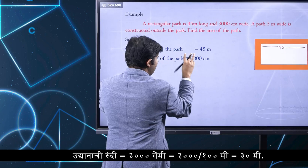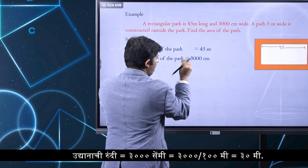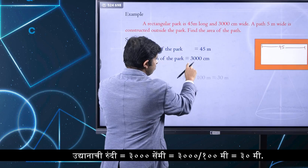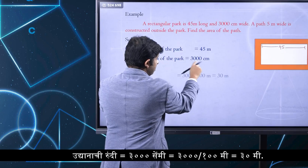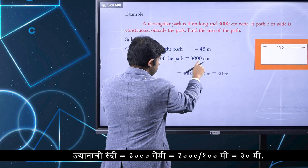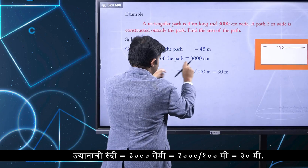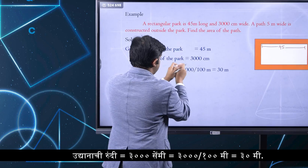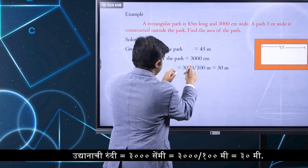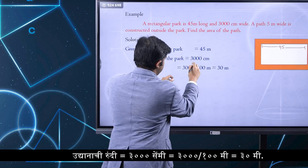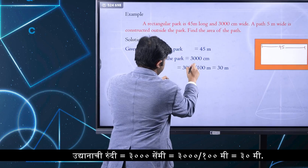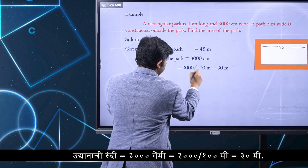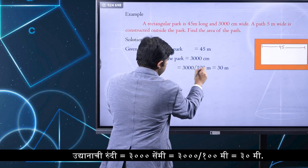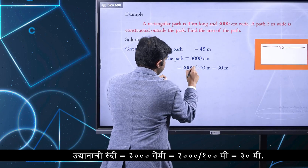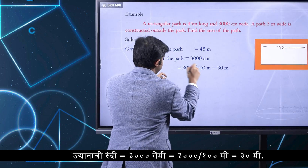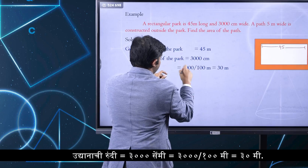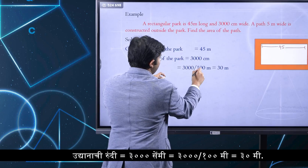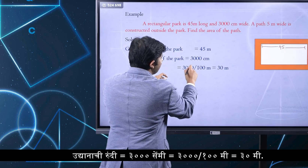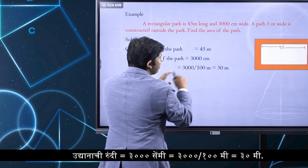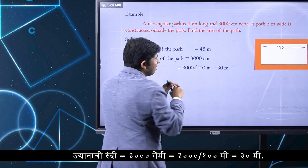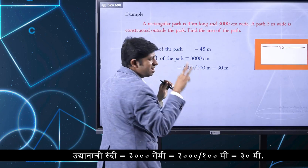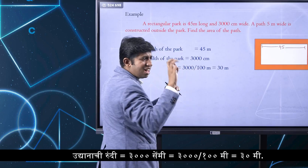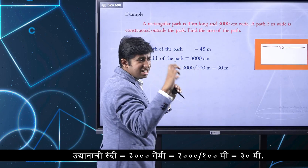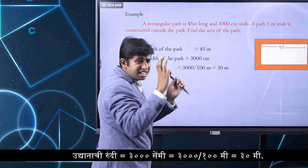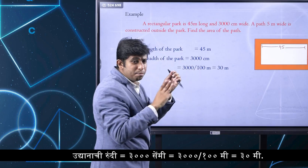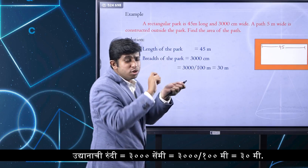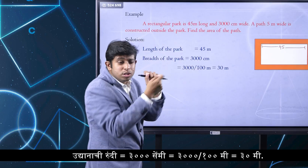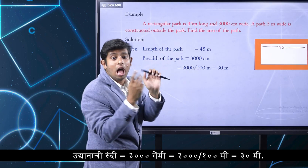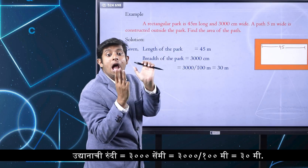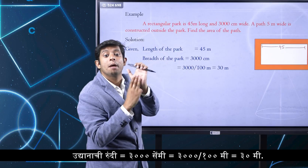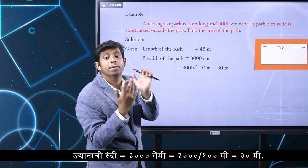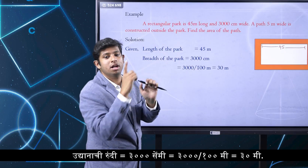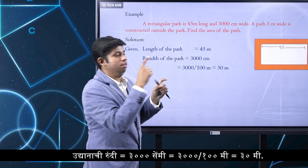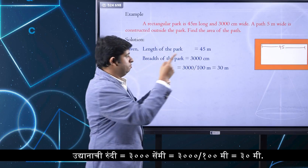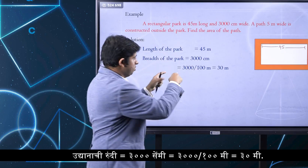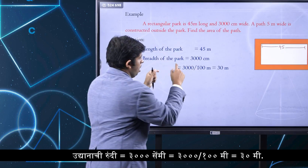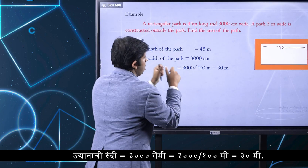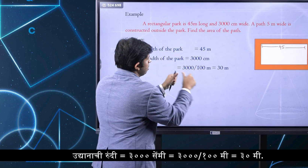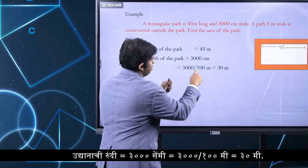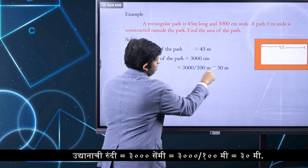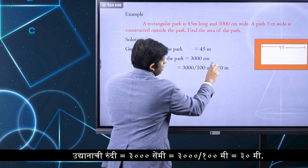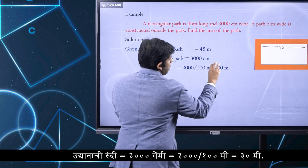उद्यानाची रुंदी 3000 सेंटीमीटर इज इक्वल टू 3000 डिवायडेड